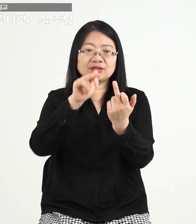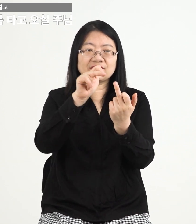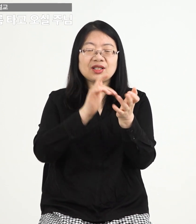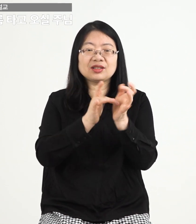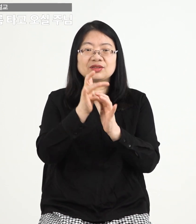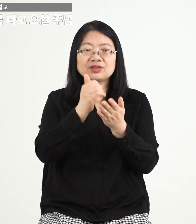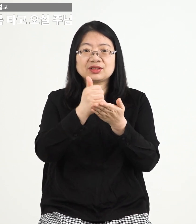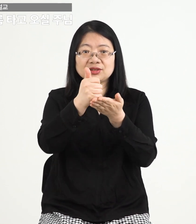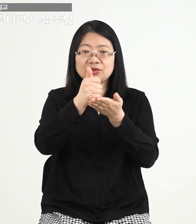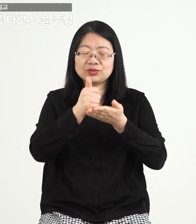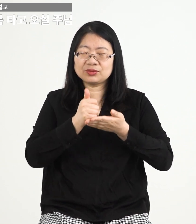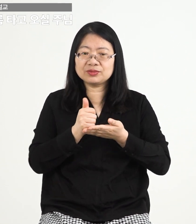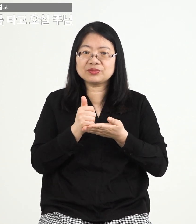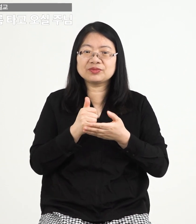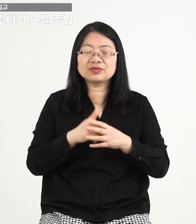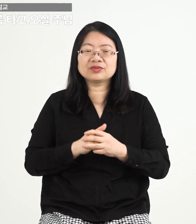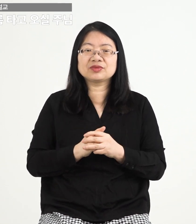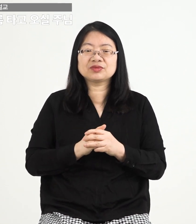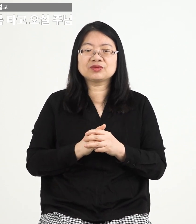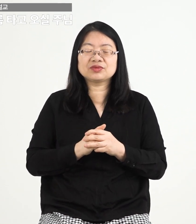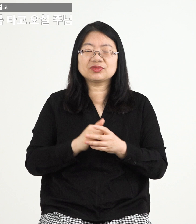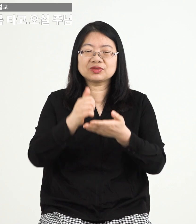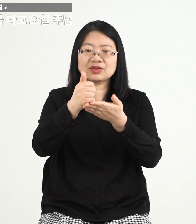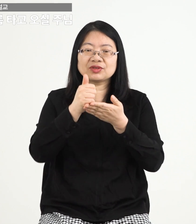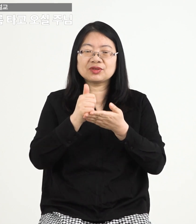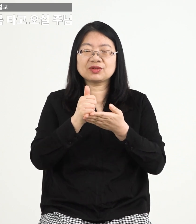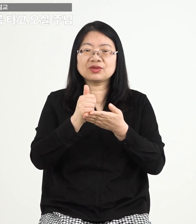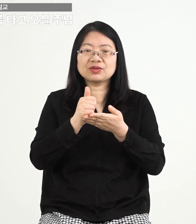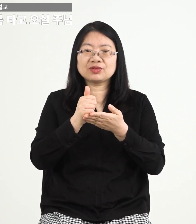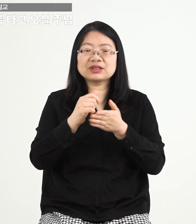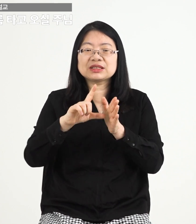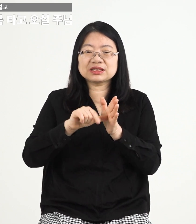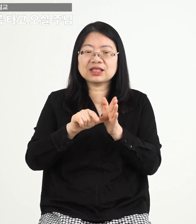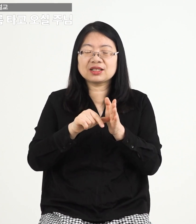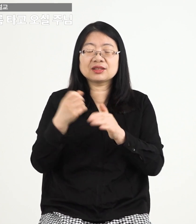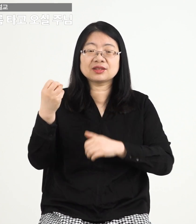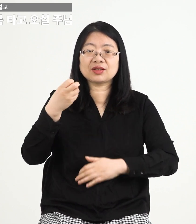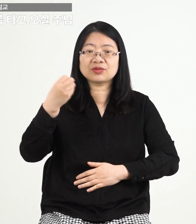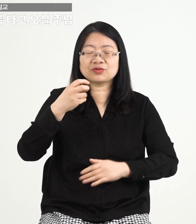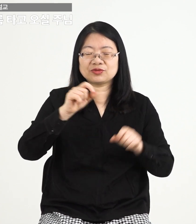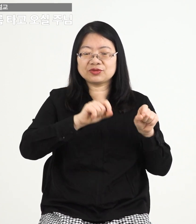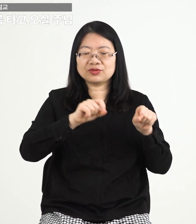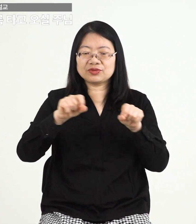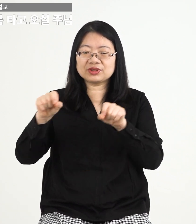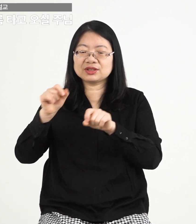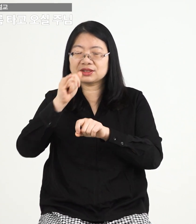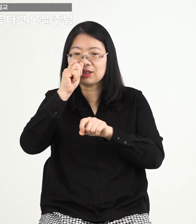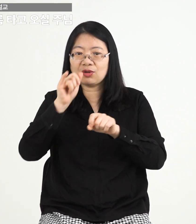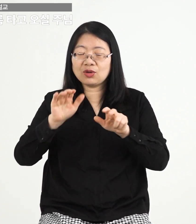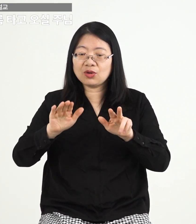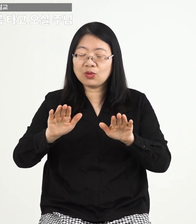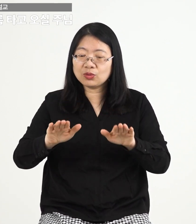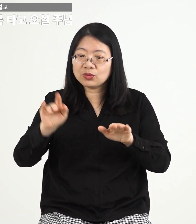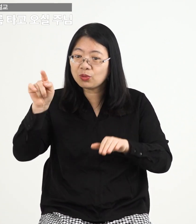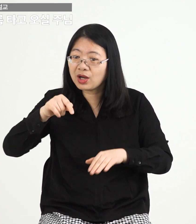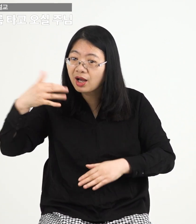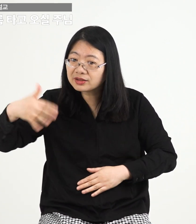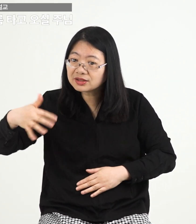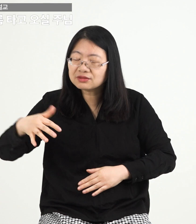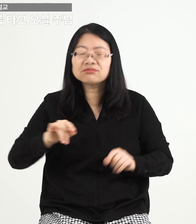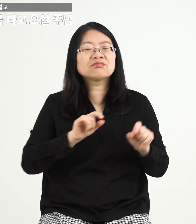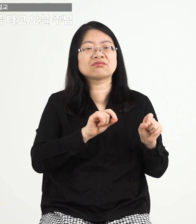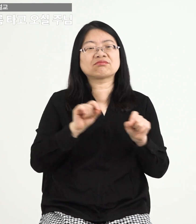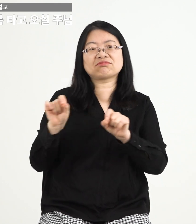예수님이 영접하는 그 영접이 자꾸 연기되더라고요. 예? 오늘 안 오셨냐 그러면 연기됐다